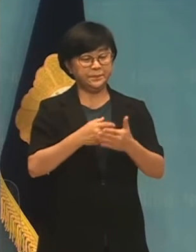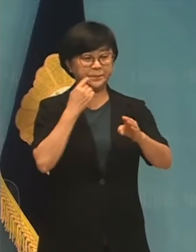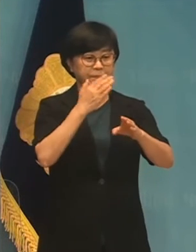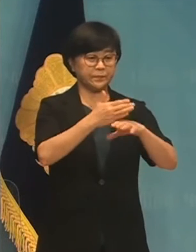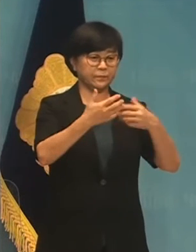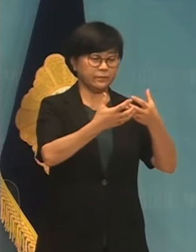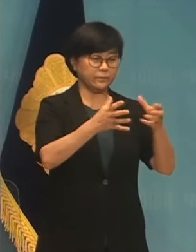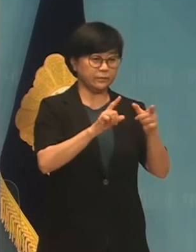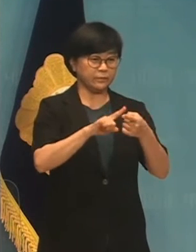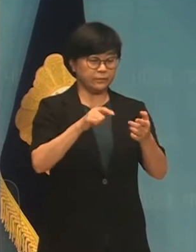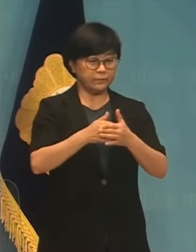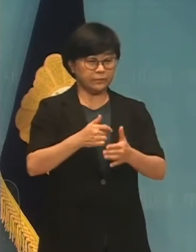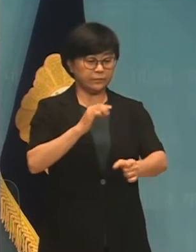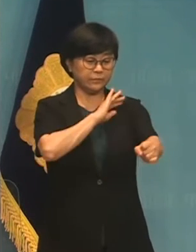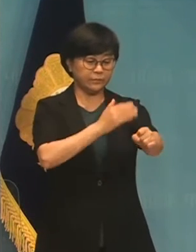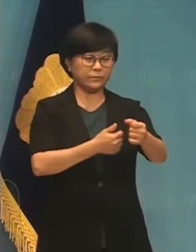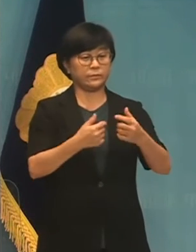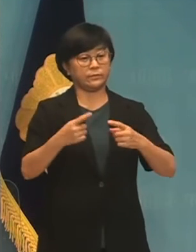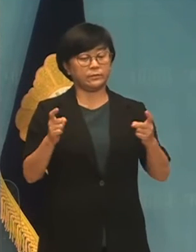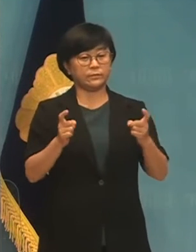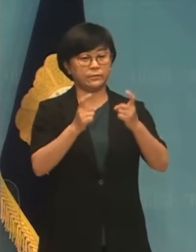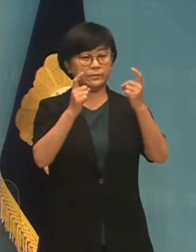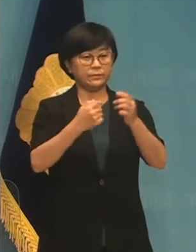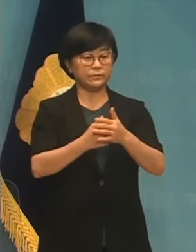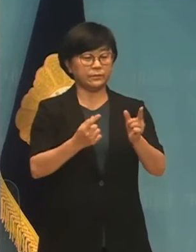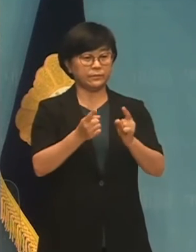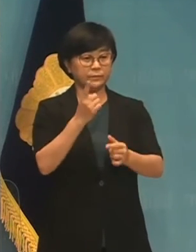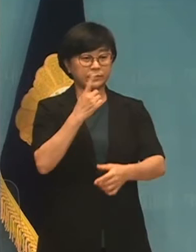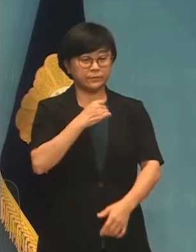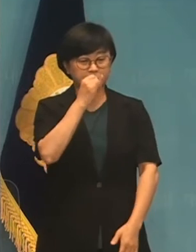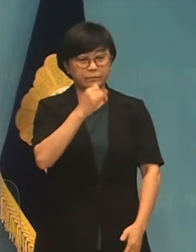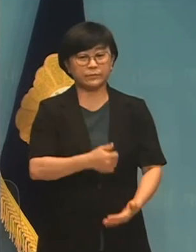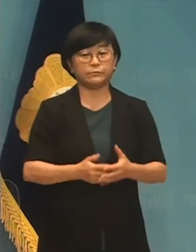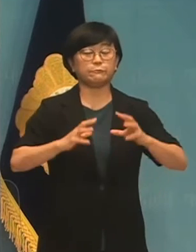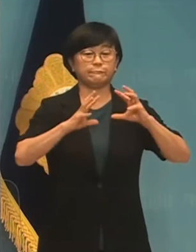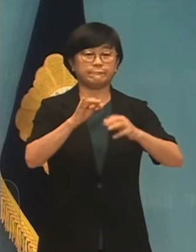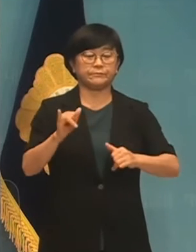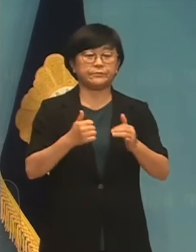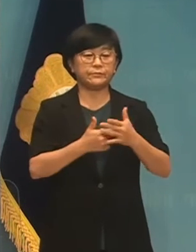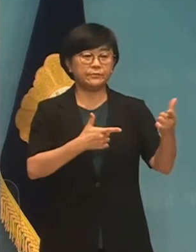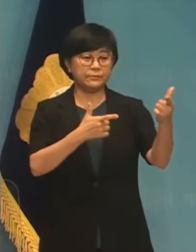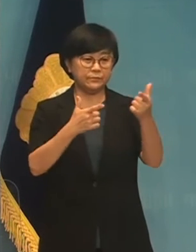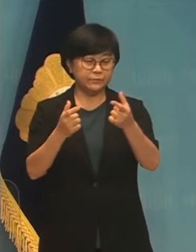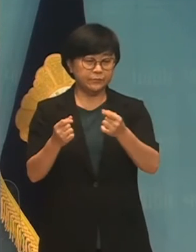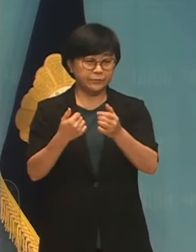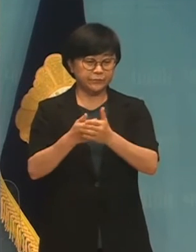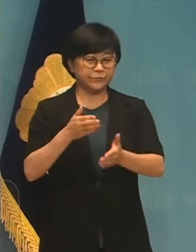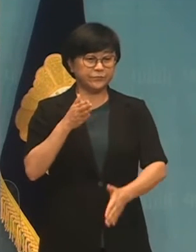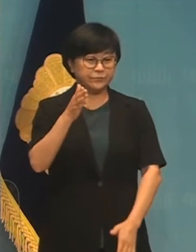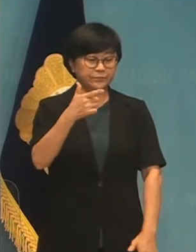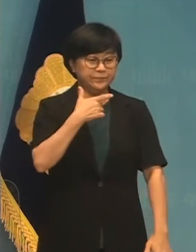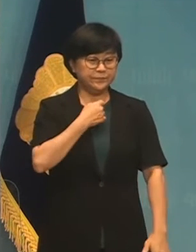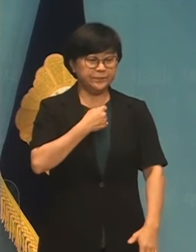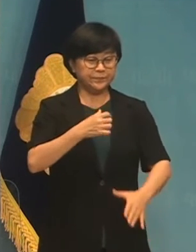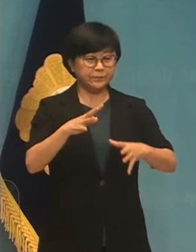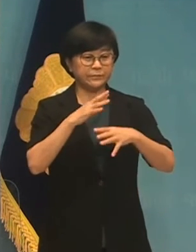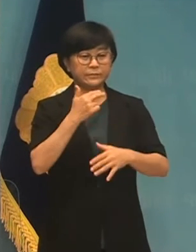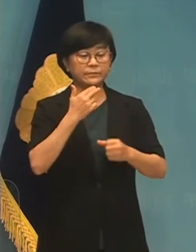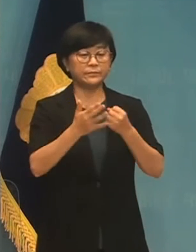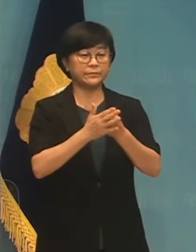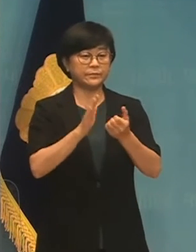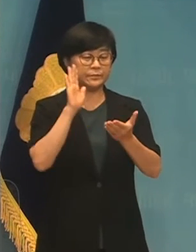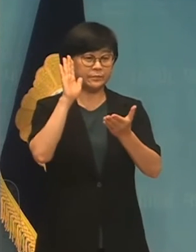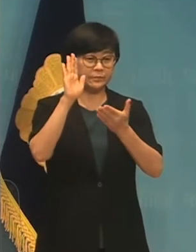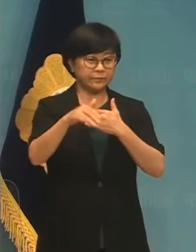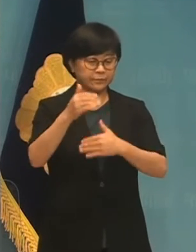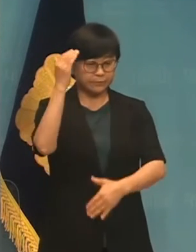시대 권위주의 독재와 맞서 함께 싸웠습니다. 우리 국민은 공통의 지향을 갖고 두려움 없이 더